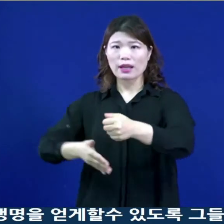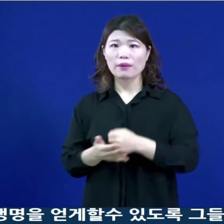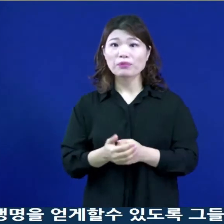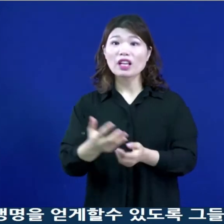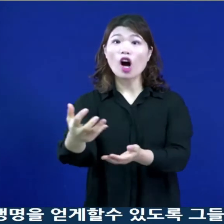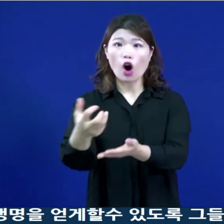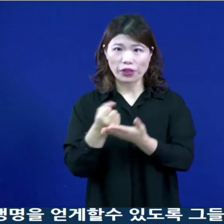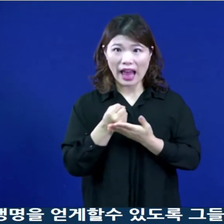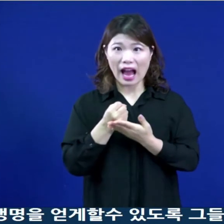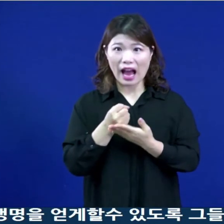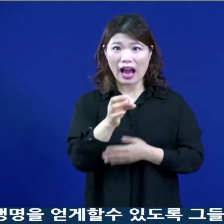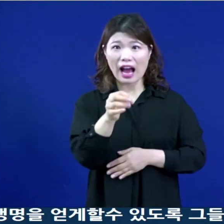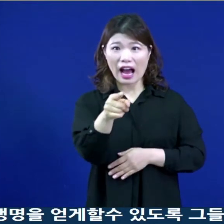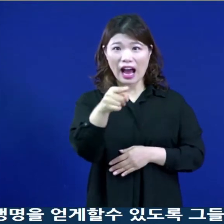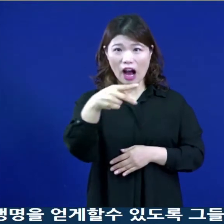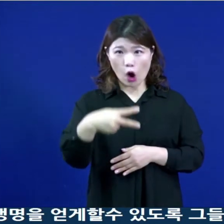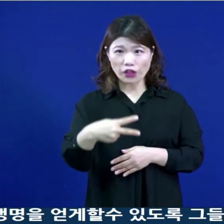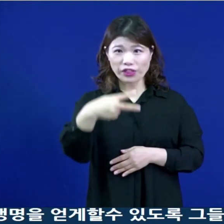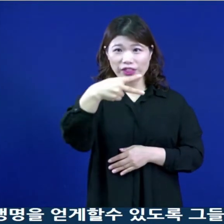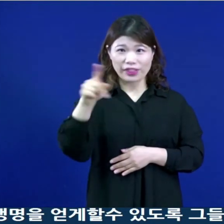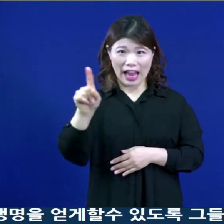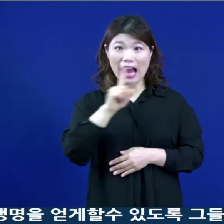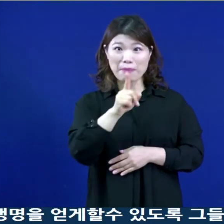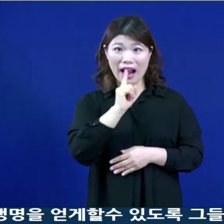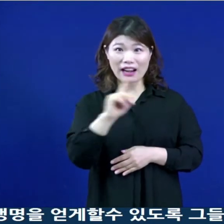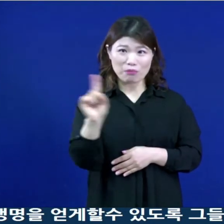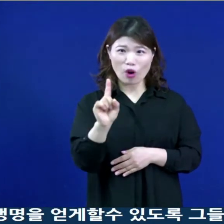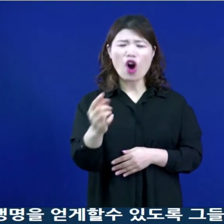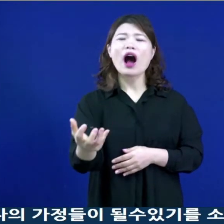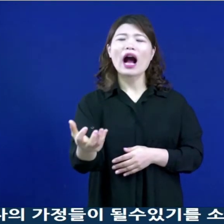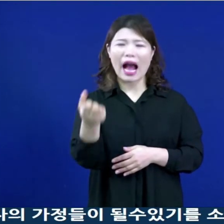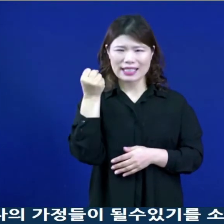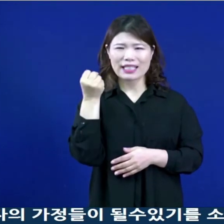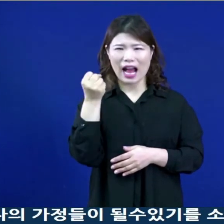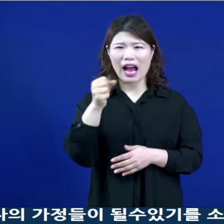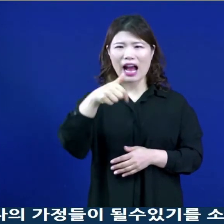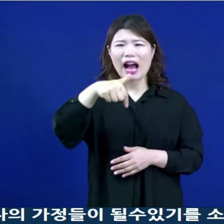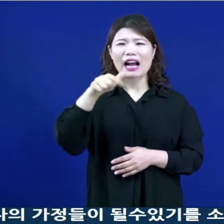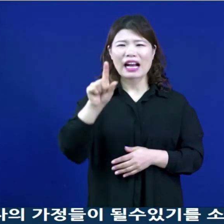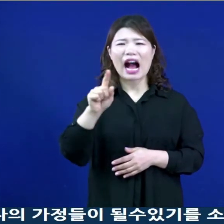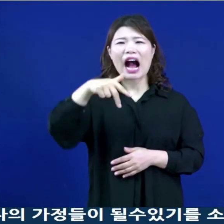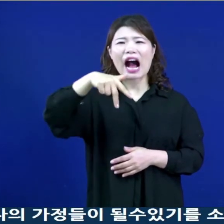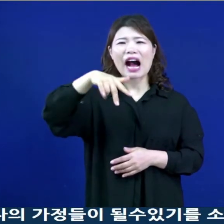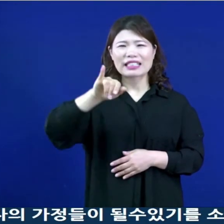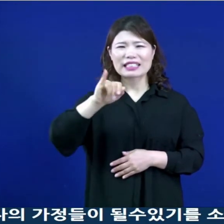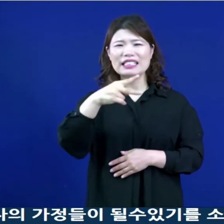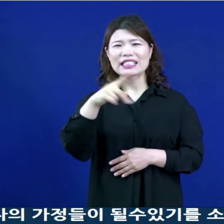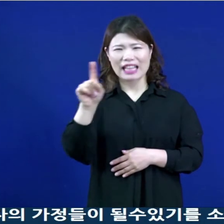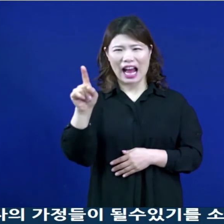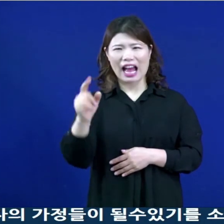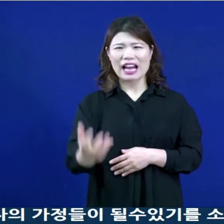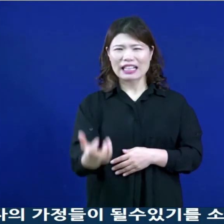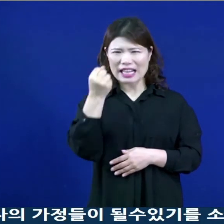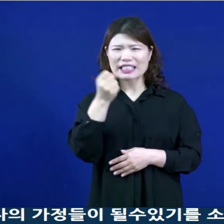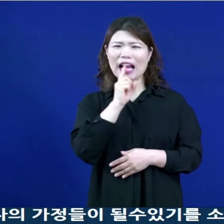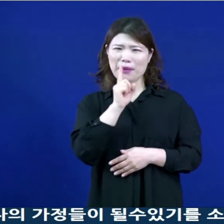말은 가지다 이런 뜻입니다. 그러니까 이 표현 자체가 성경에 어떤 단어를 쓸